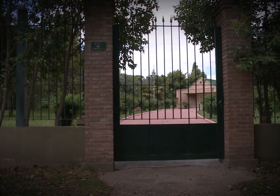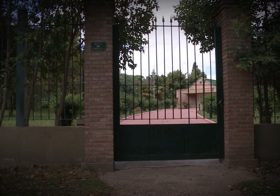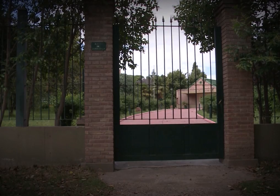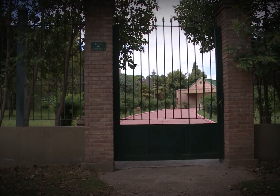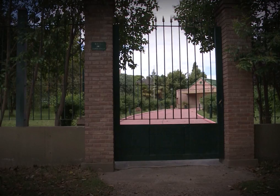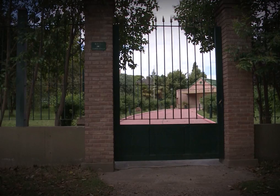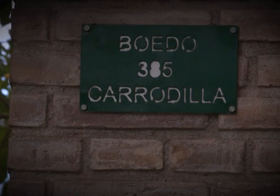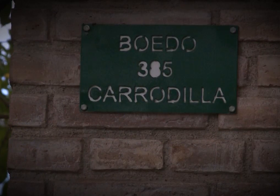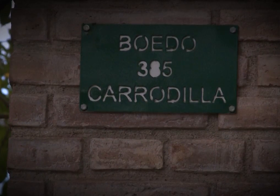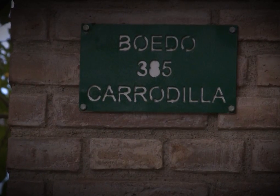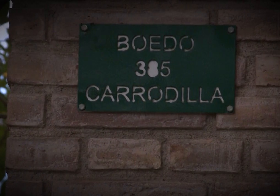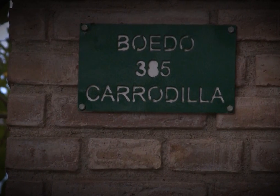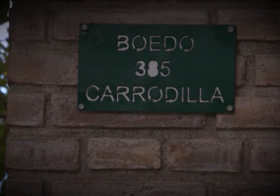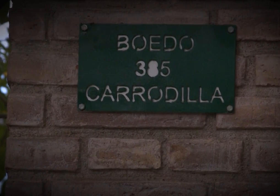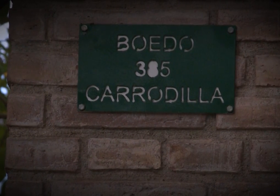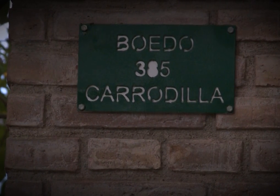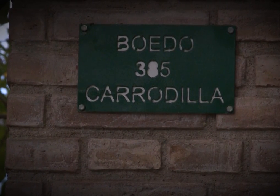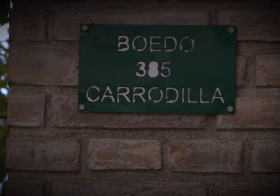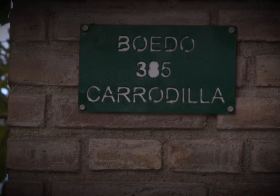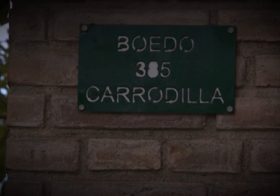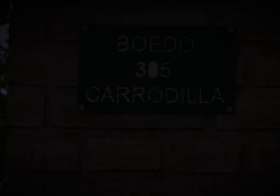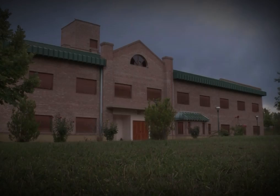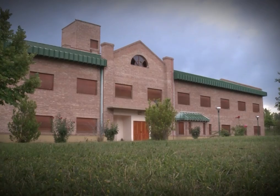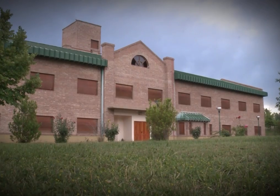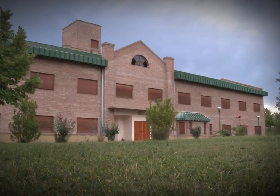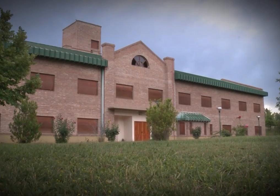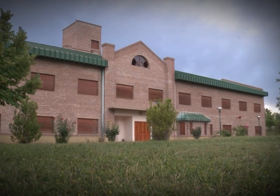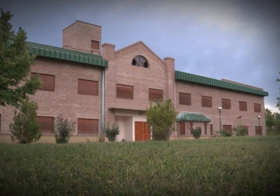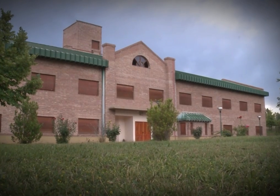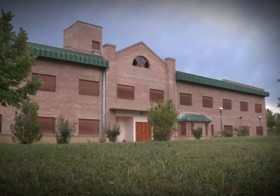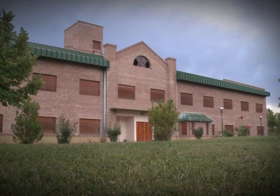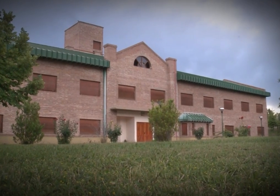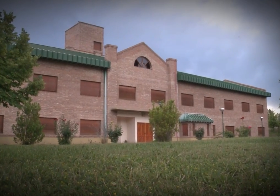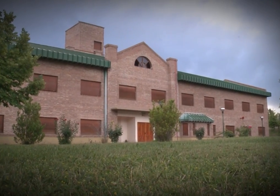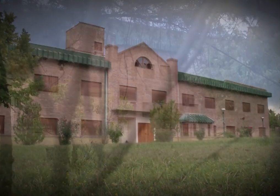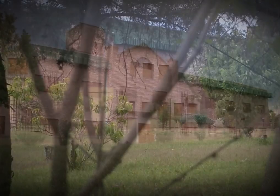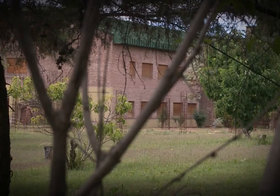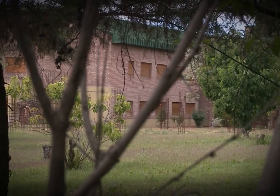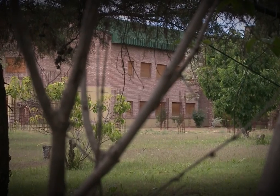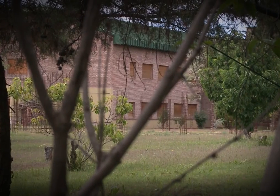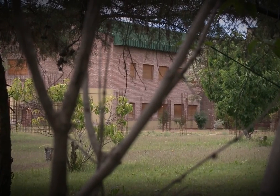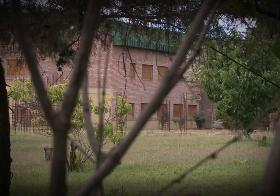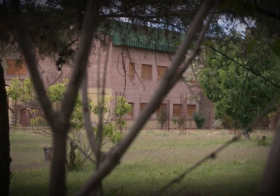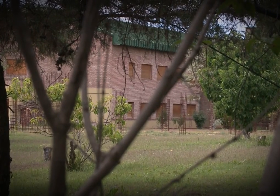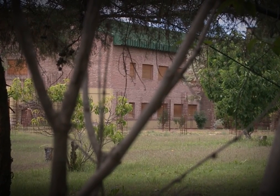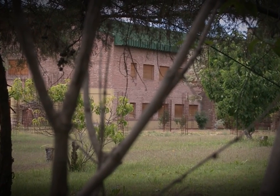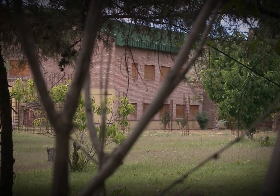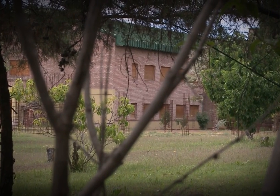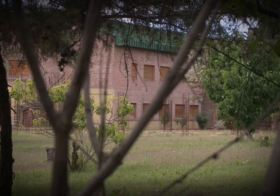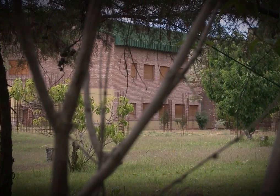Niños, niñas y adolescentes hipoacúsicos, alumnos del Instituto Antonio Próbulo ubicado en Luján de Cuyo, denunciaron haber sido víctimas de